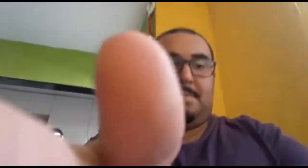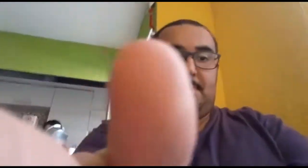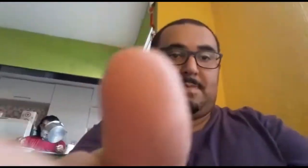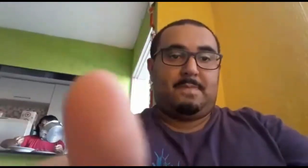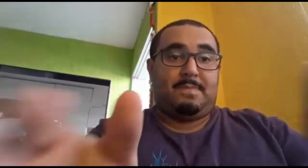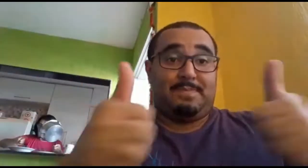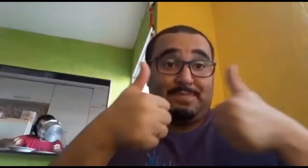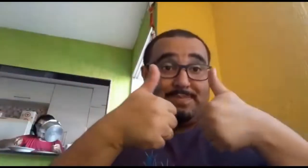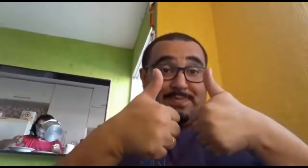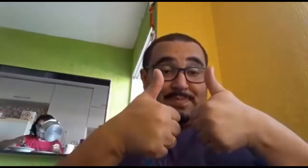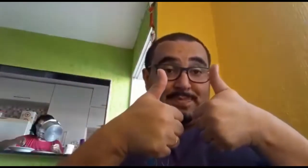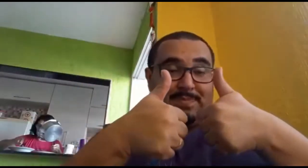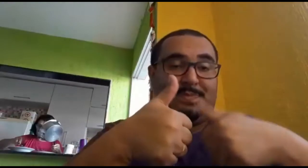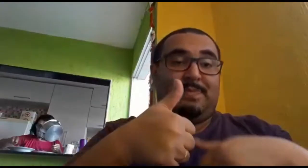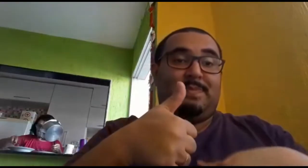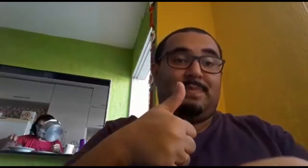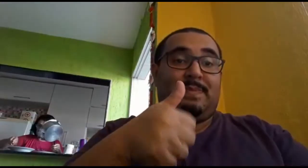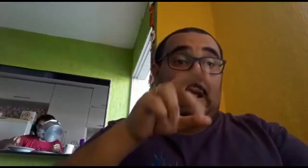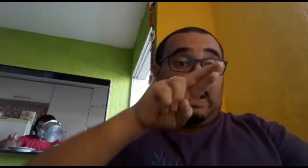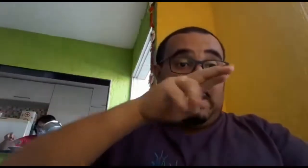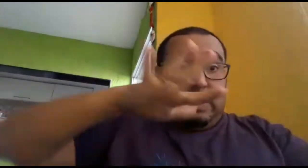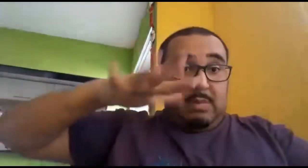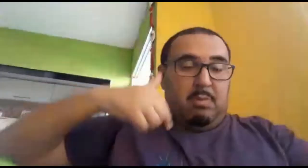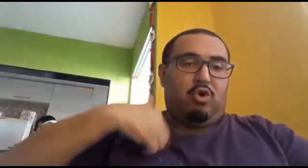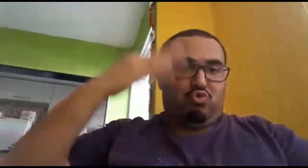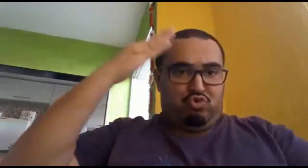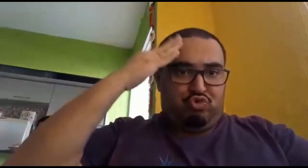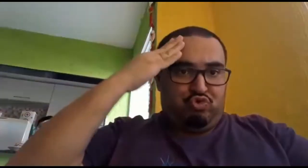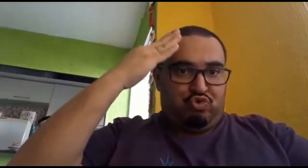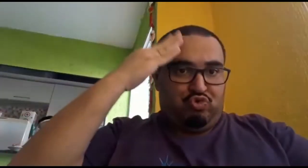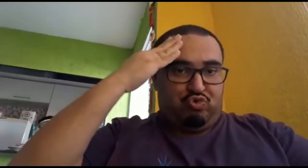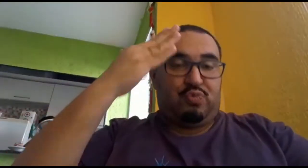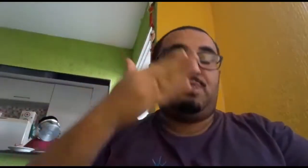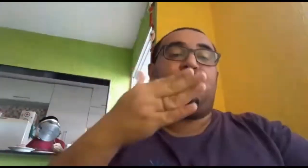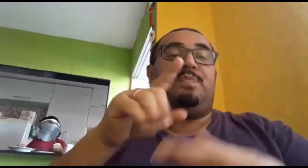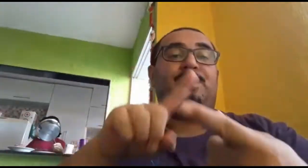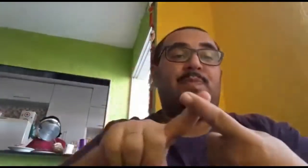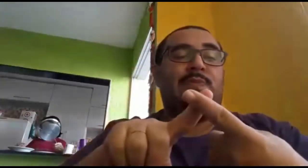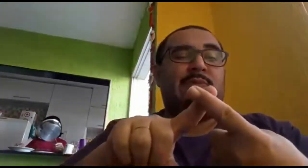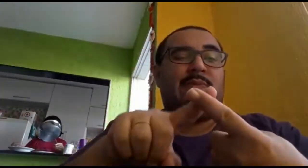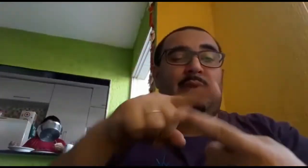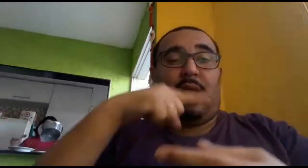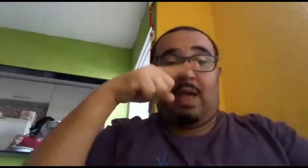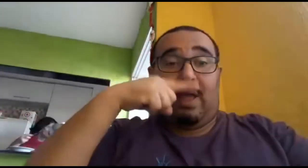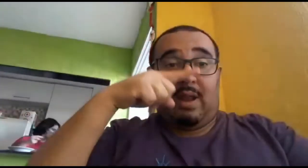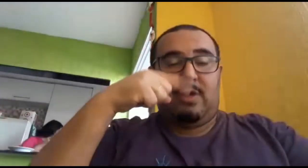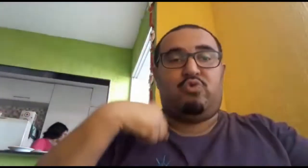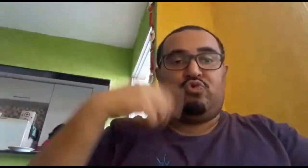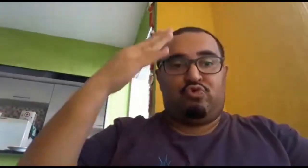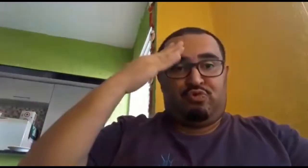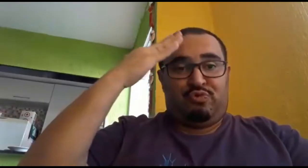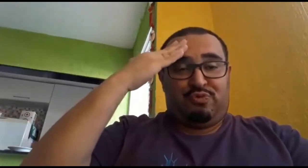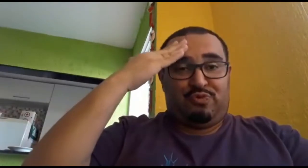Queda este ano, a venda de combustíveis foi uma das que mais influenciaram nesse resultado. No Rio de Janeiro, o